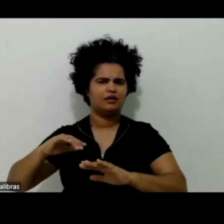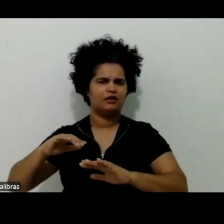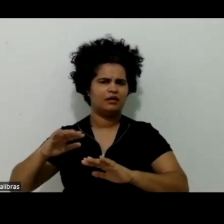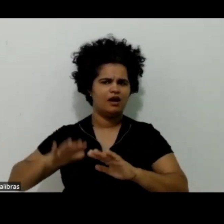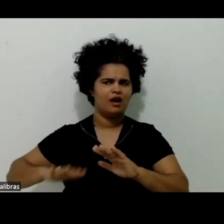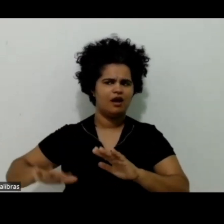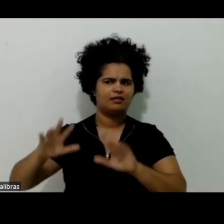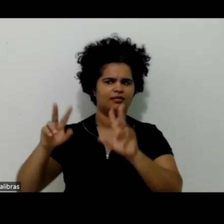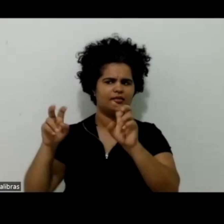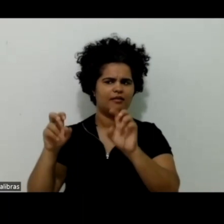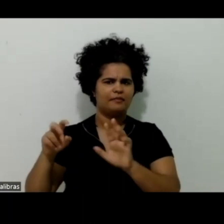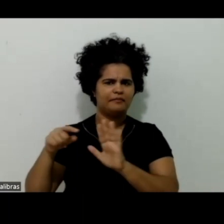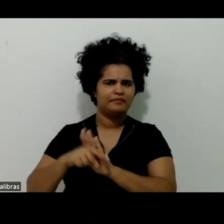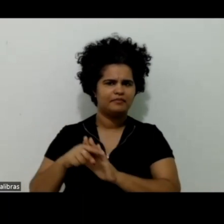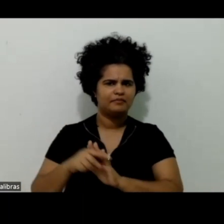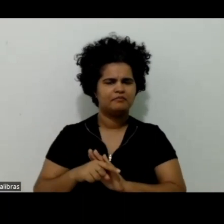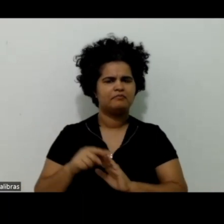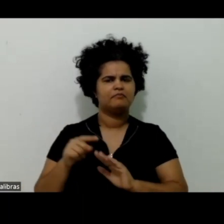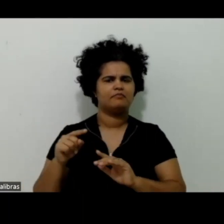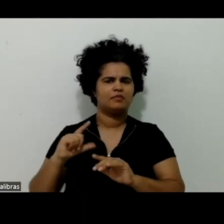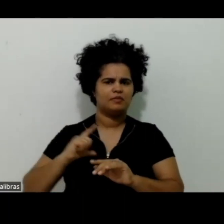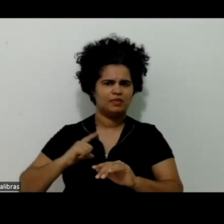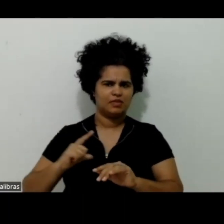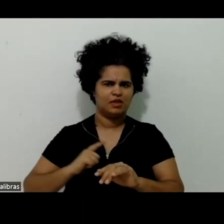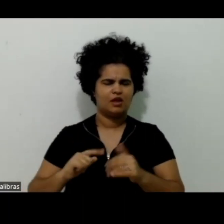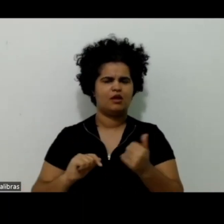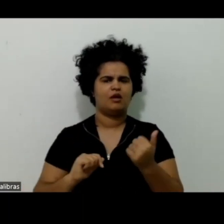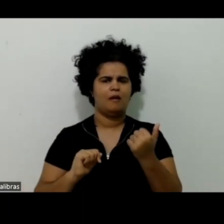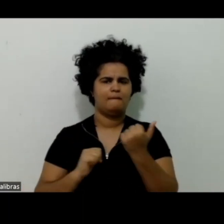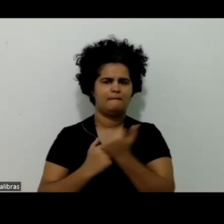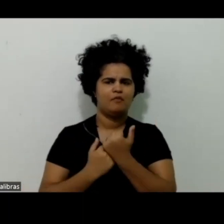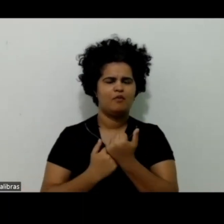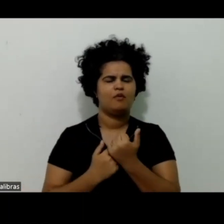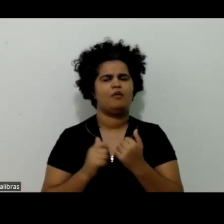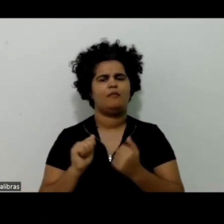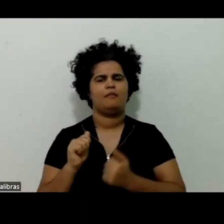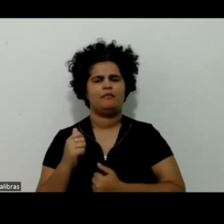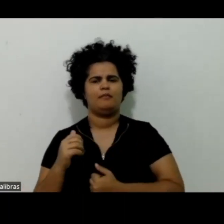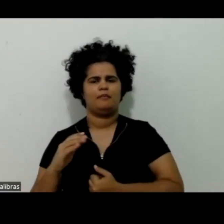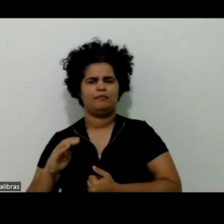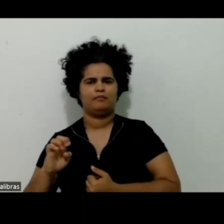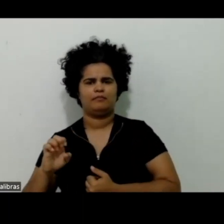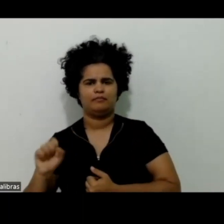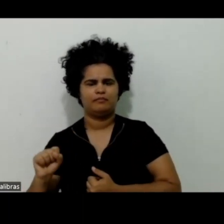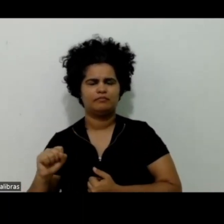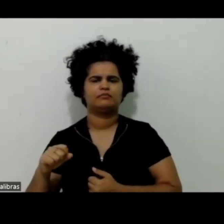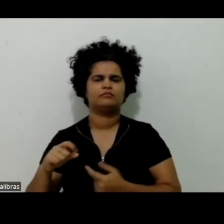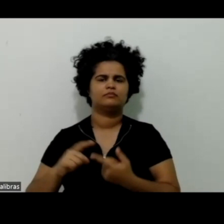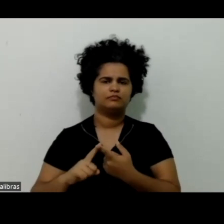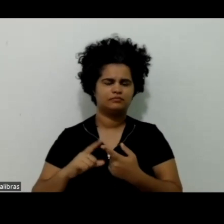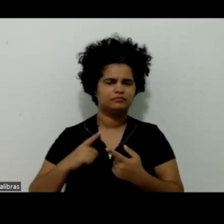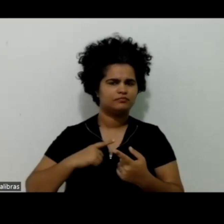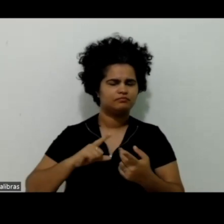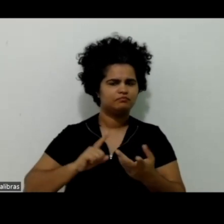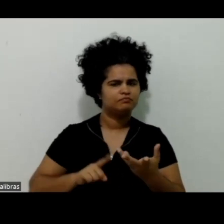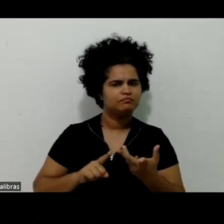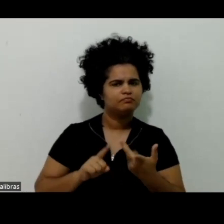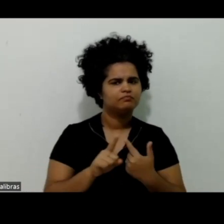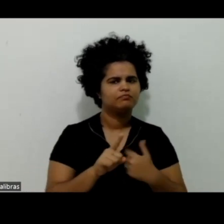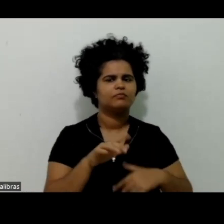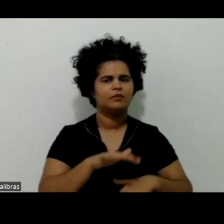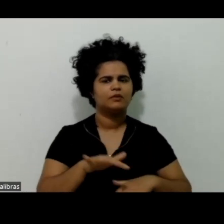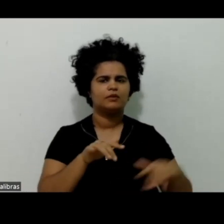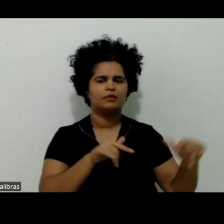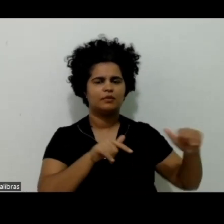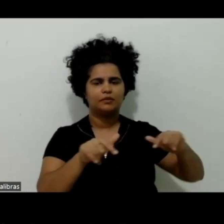de pesquisa, subsídios produzidos pela BEPS, plataforma antirracista produzida pela BEPS. E pensando no campo do trabalho profissional, a gente